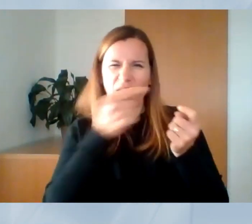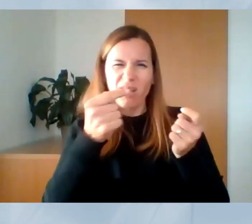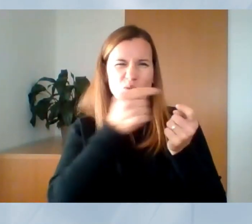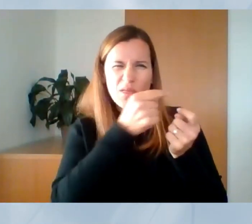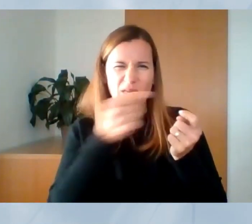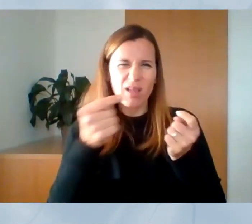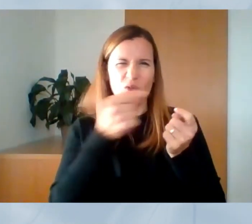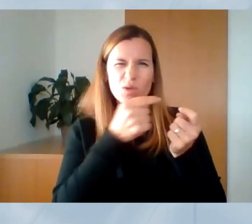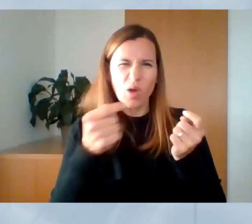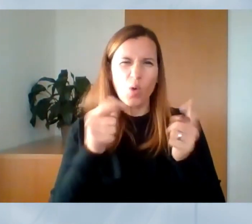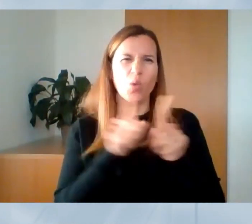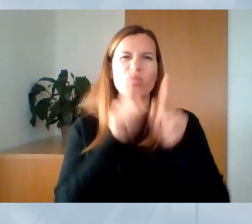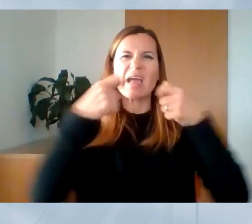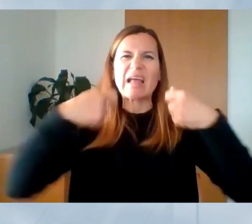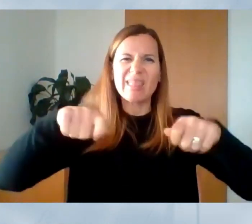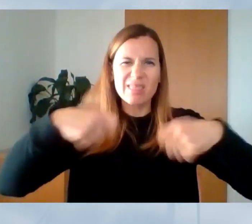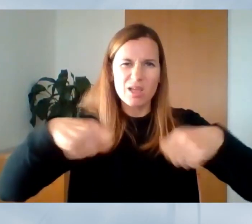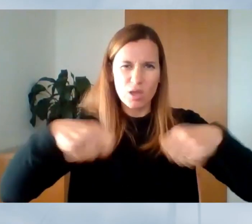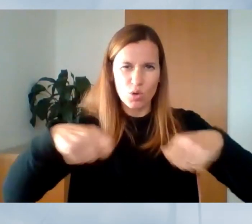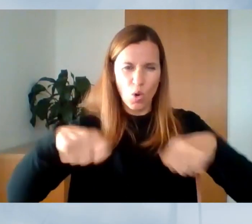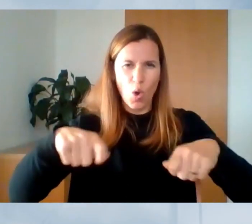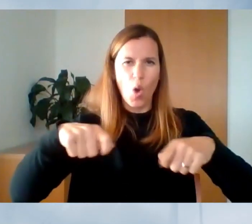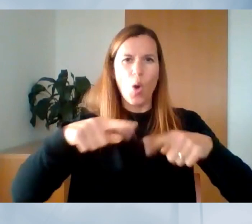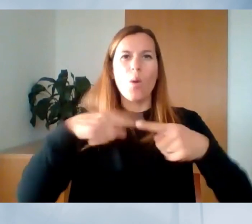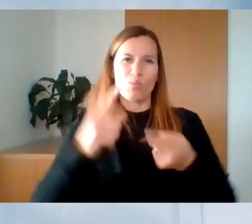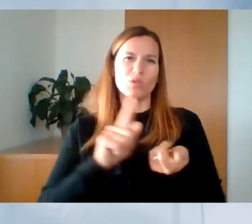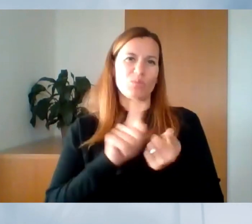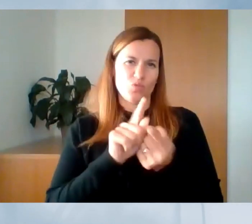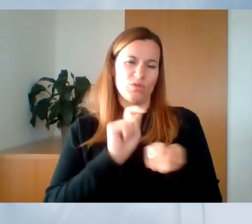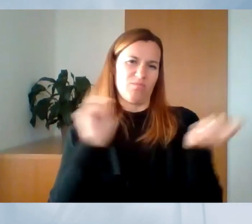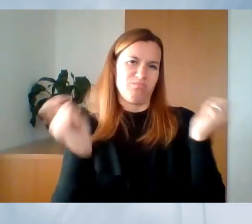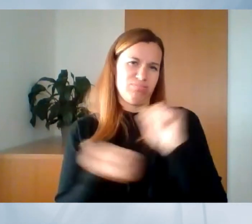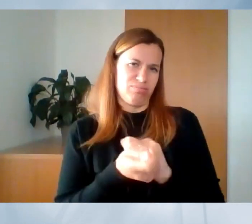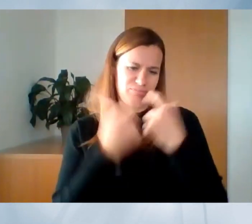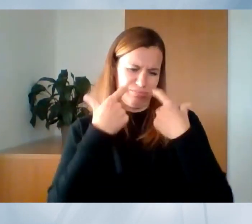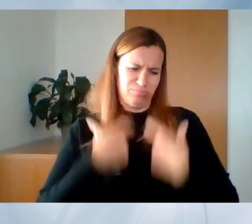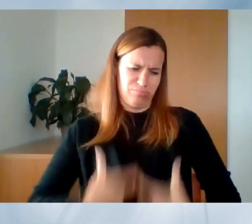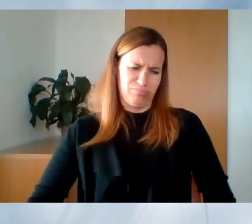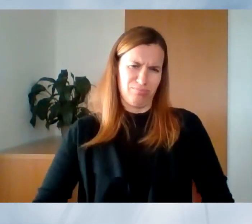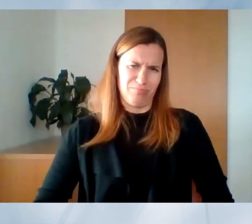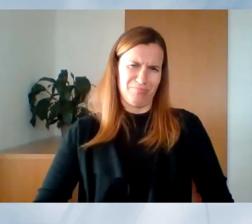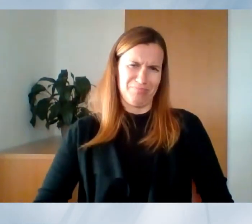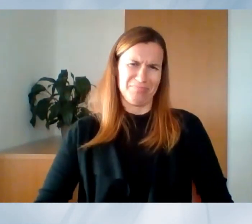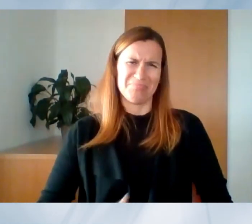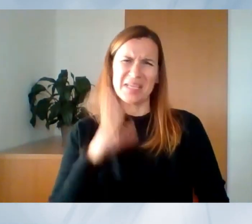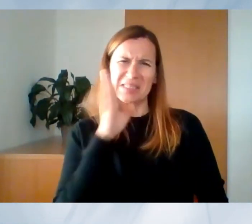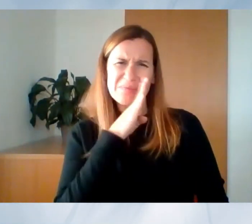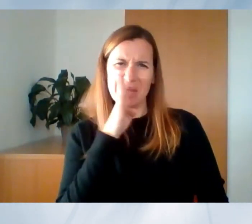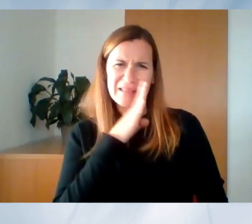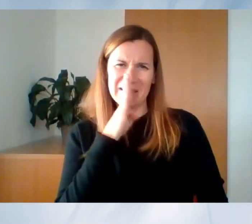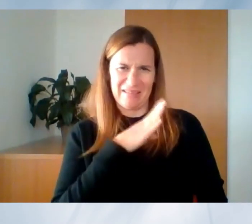negativno, gnilo, potem, če že hočete, smo tudi sami čedalje bolj